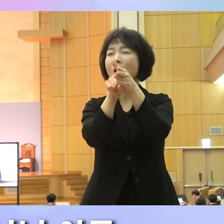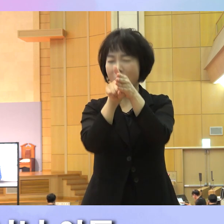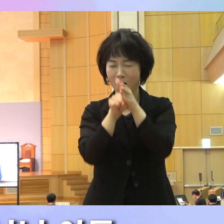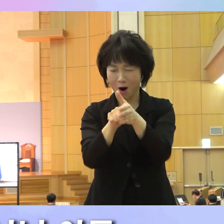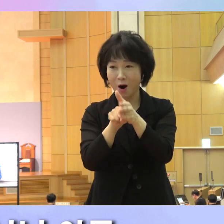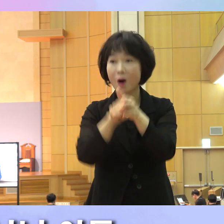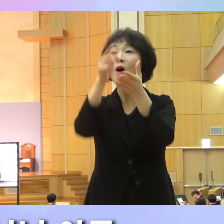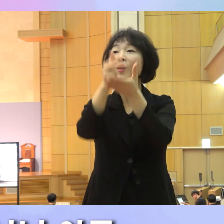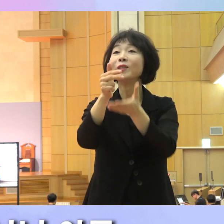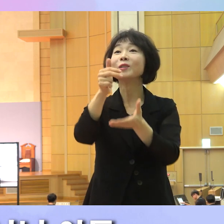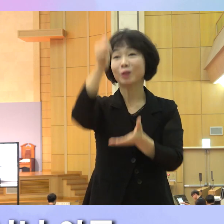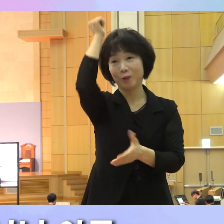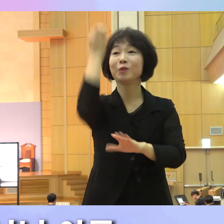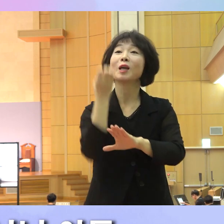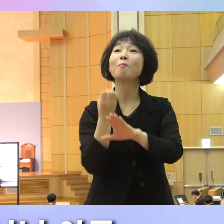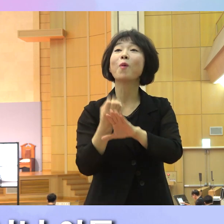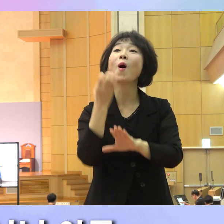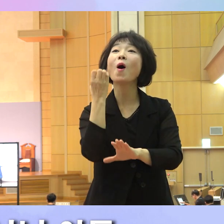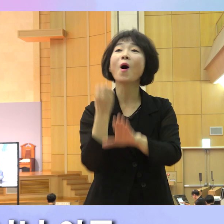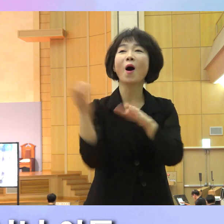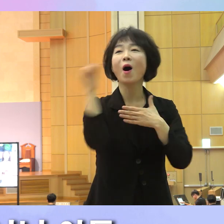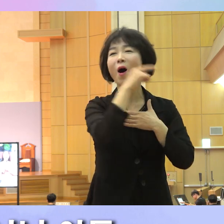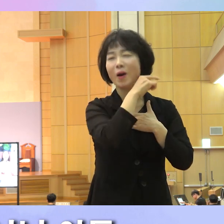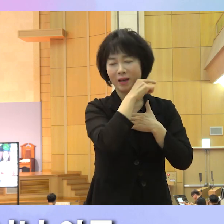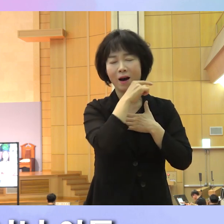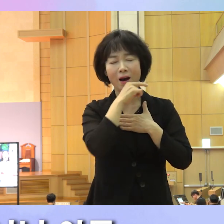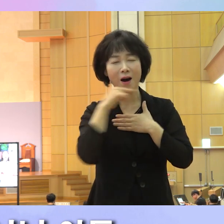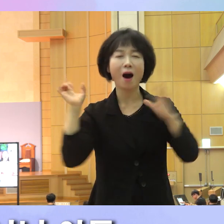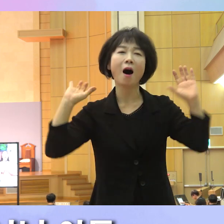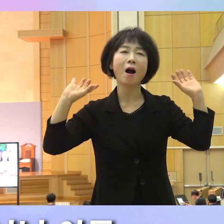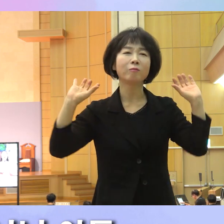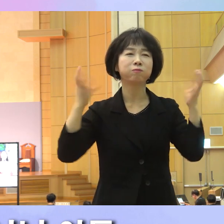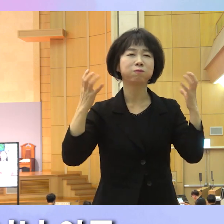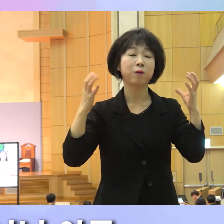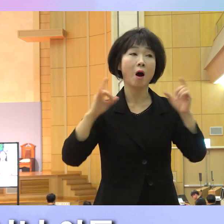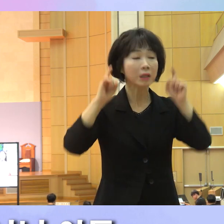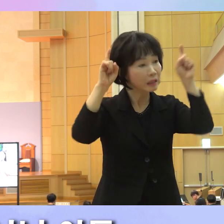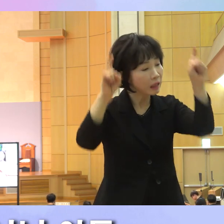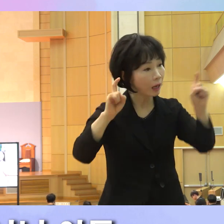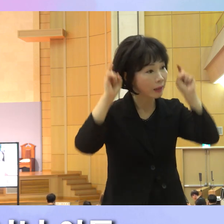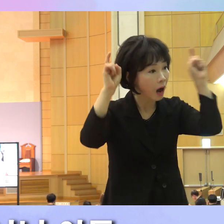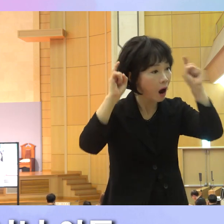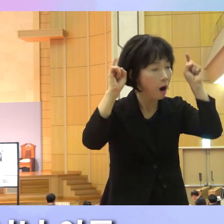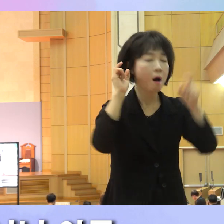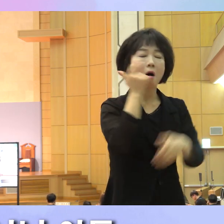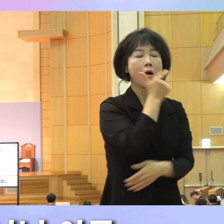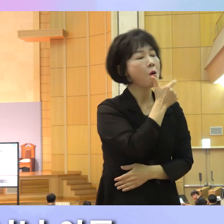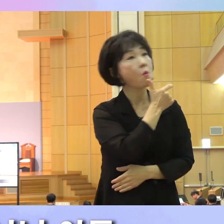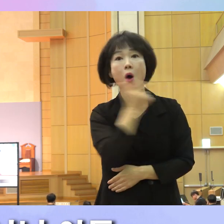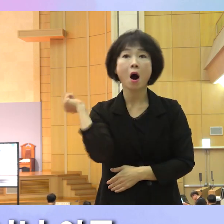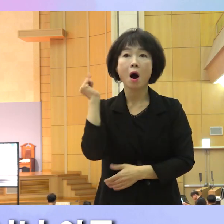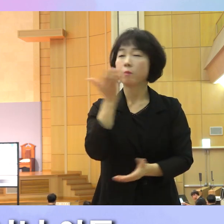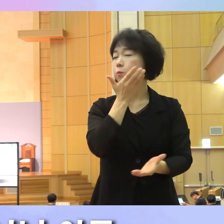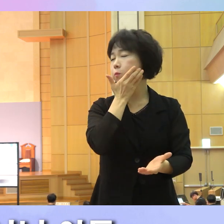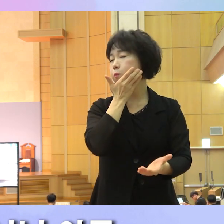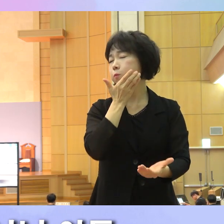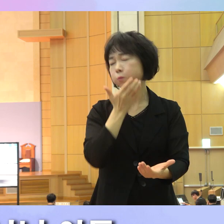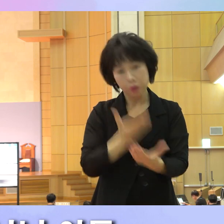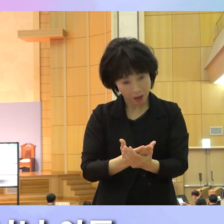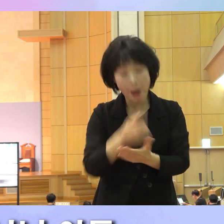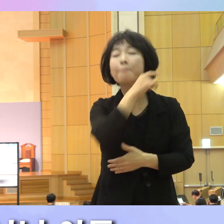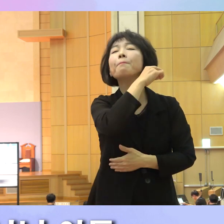믿으오. 주의 보혈 그 어린 양의 매우